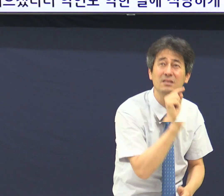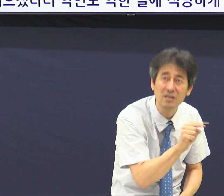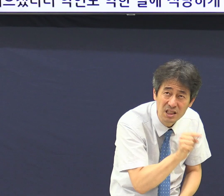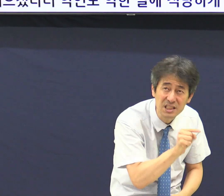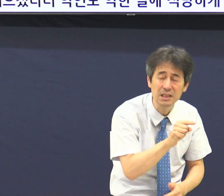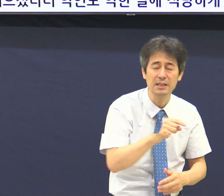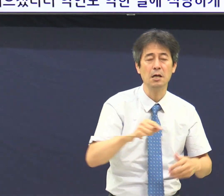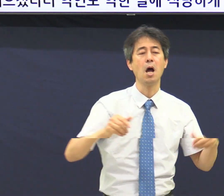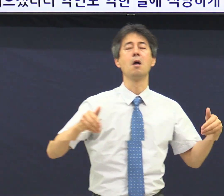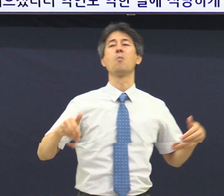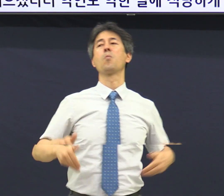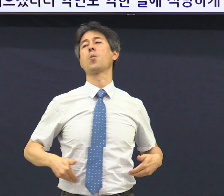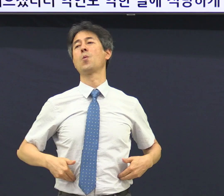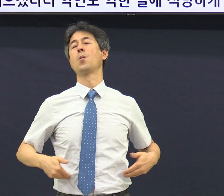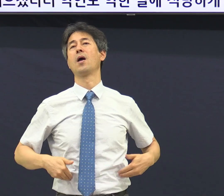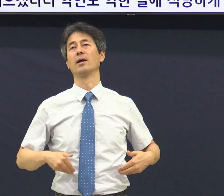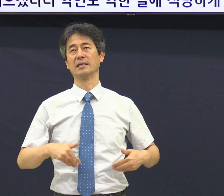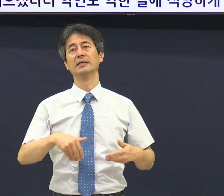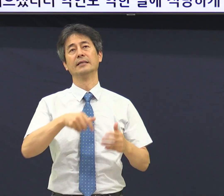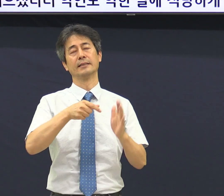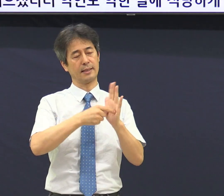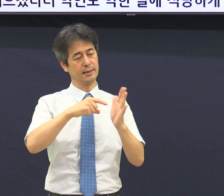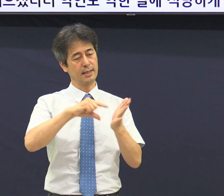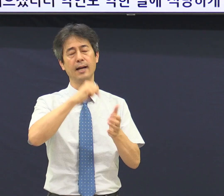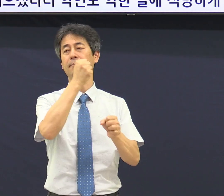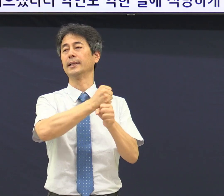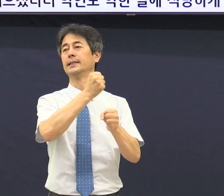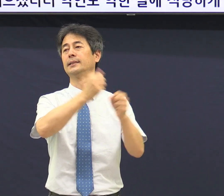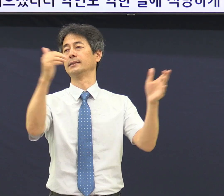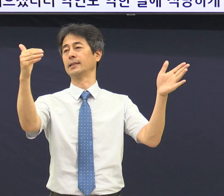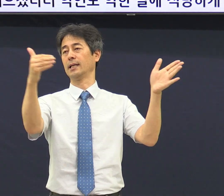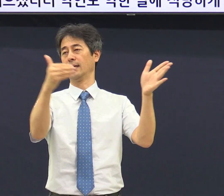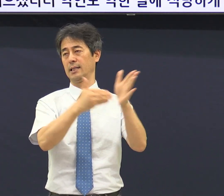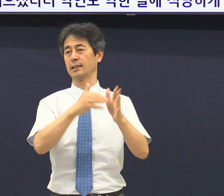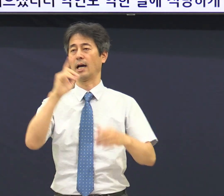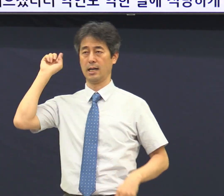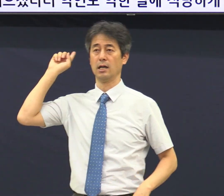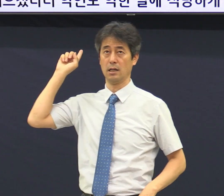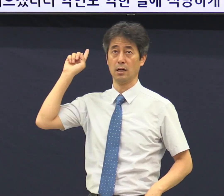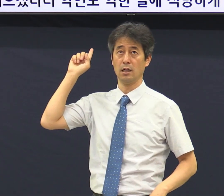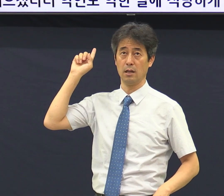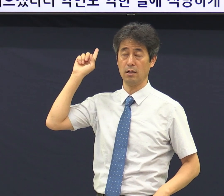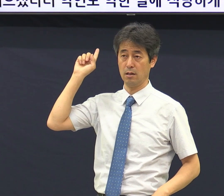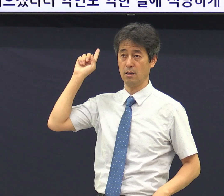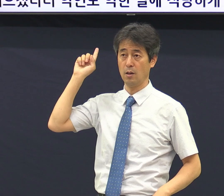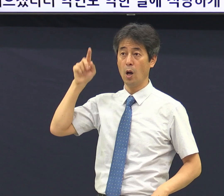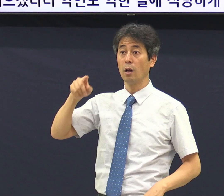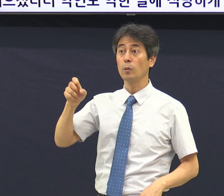온갖 것을 그 쓰임에 적당하게 지으셨나니